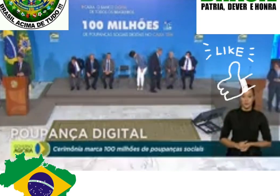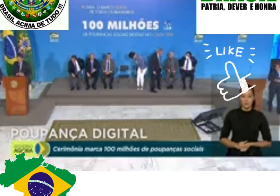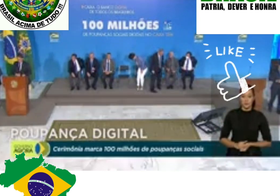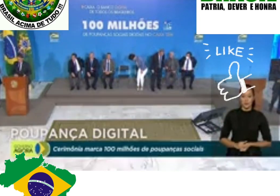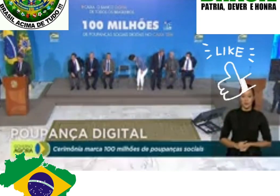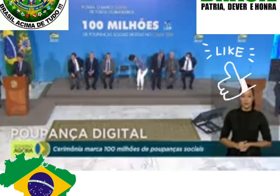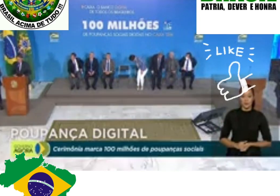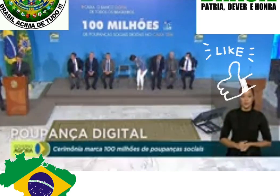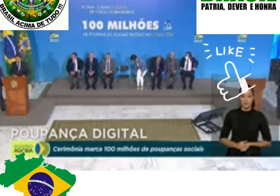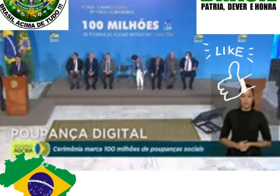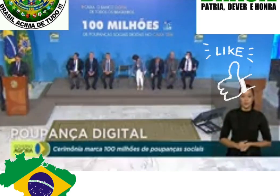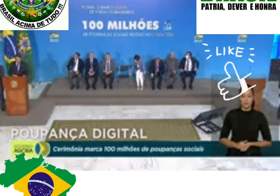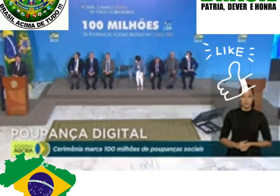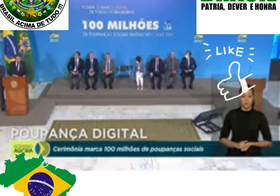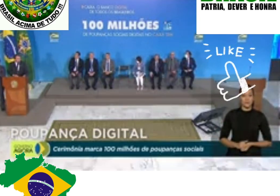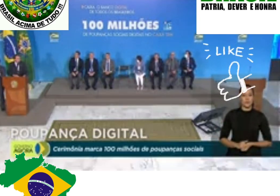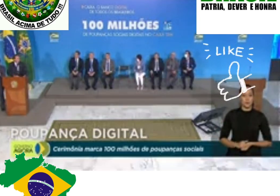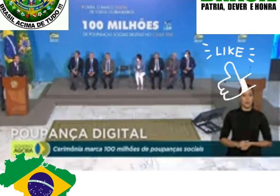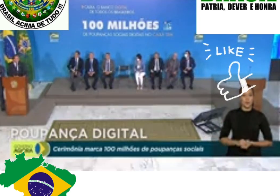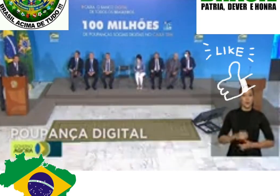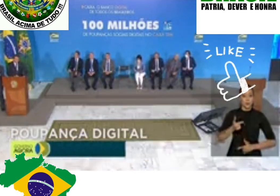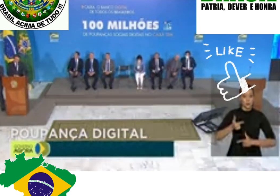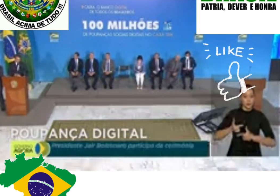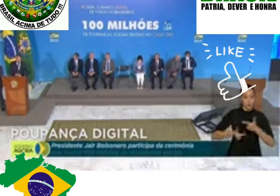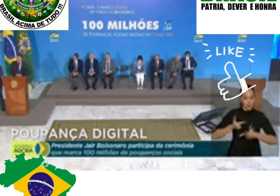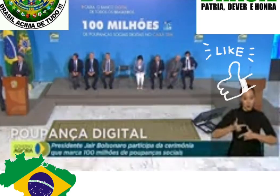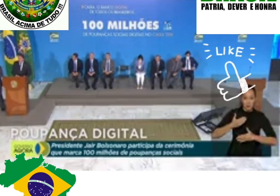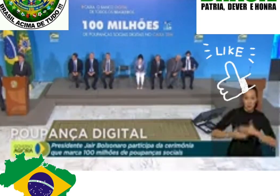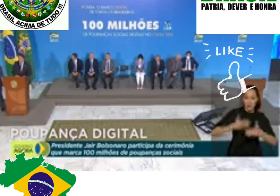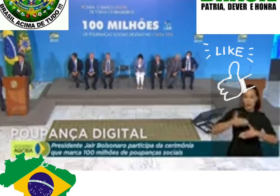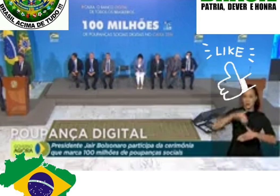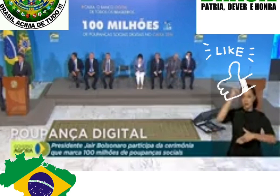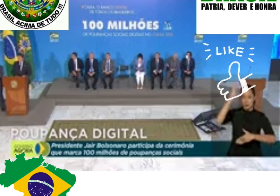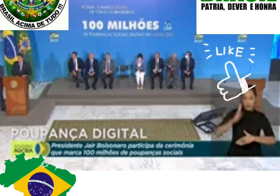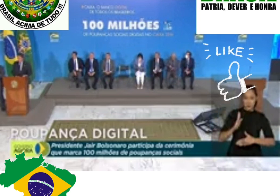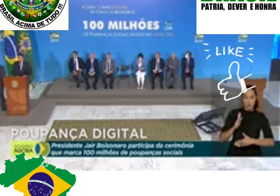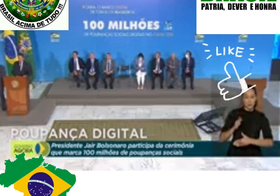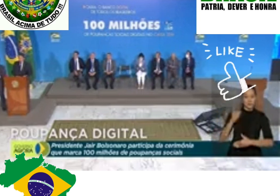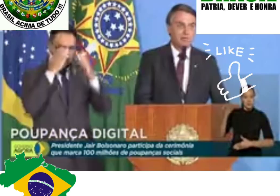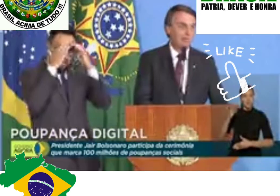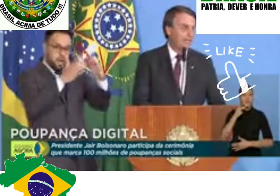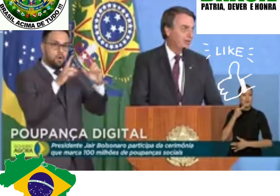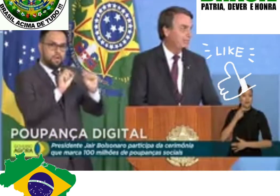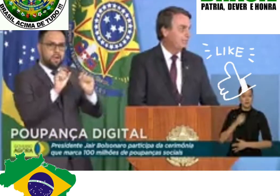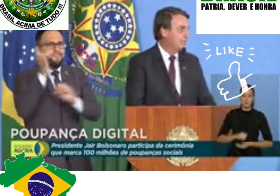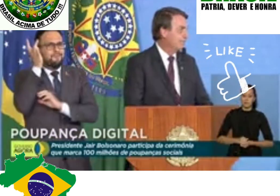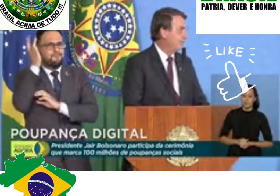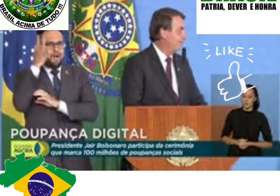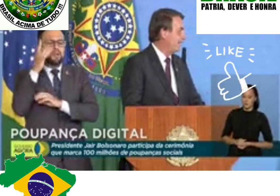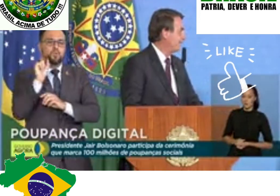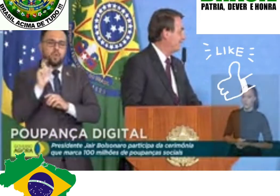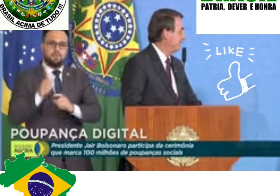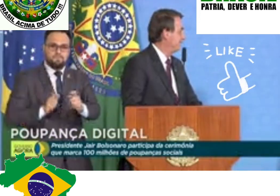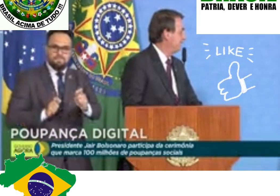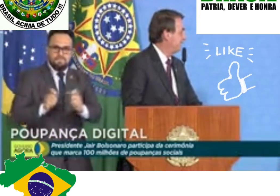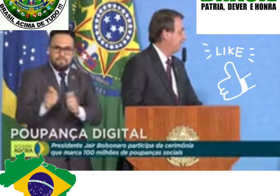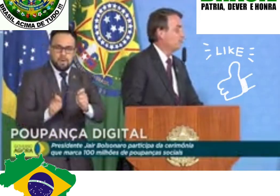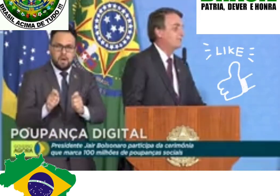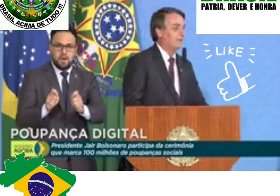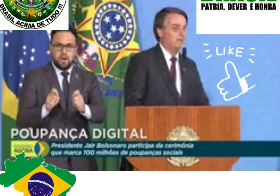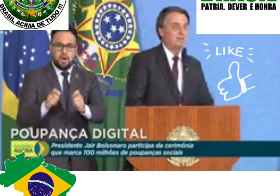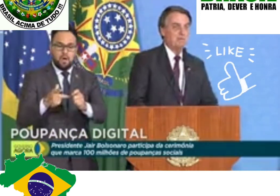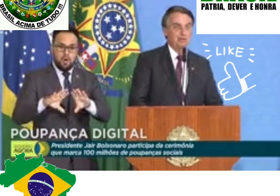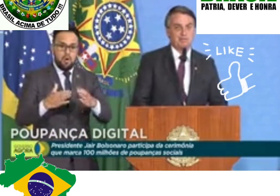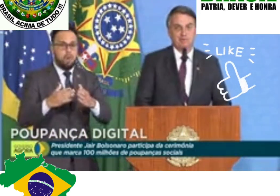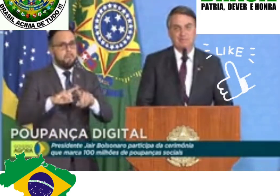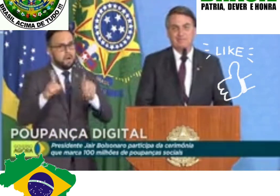Na batalha do Paço da Pátria, Osório disse, né? É fácil comandar homens livres, basta